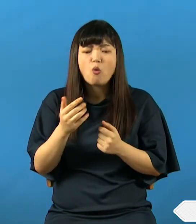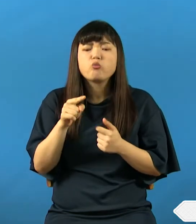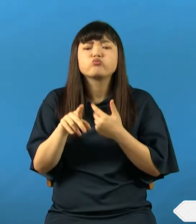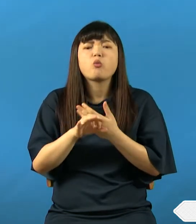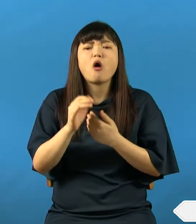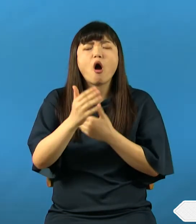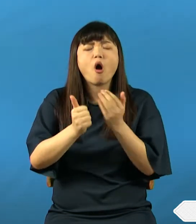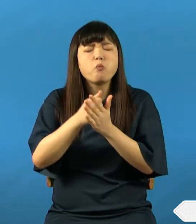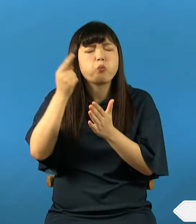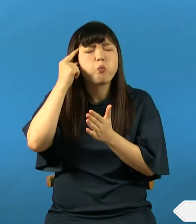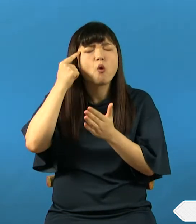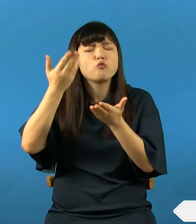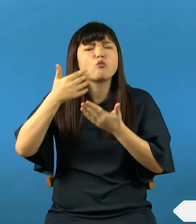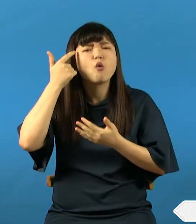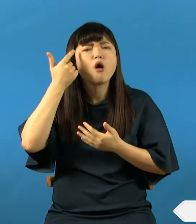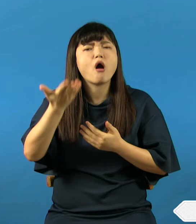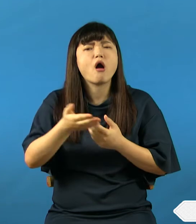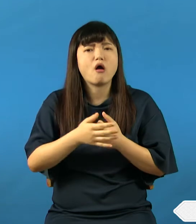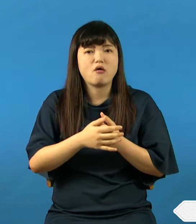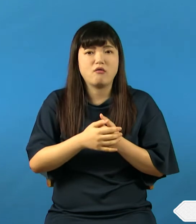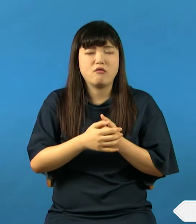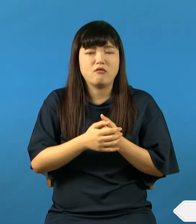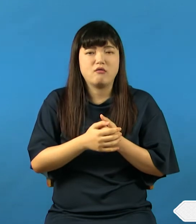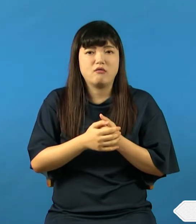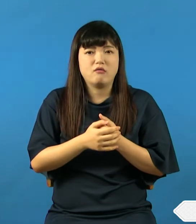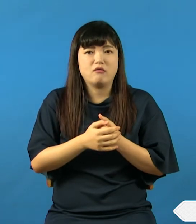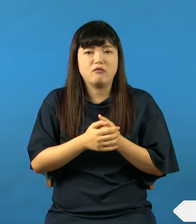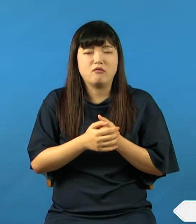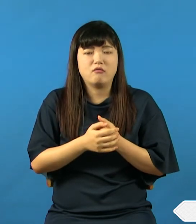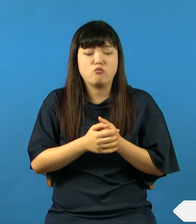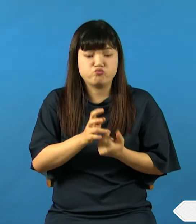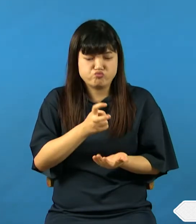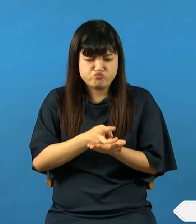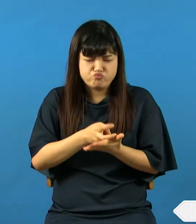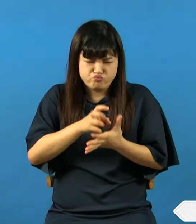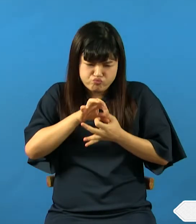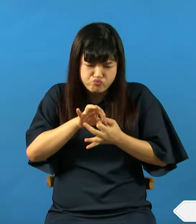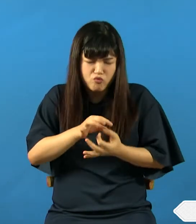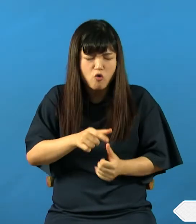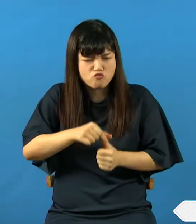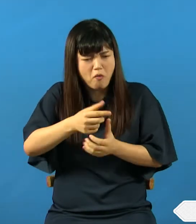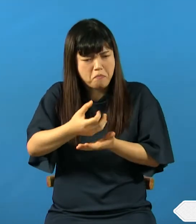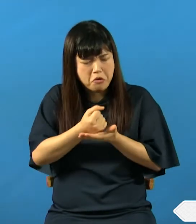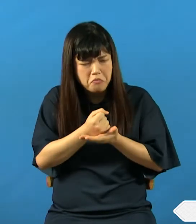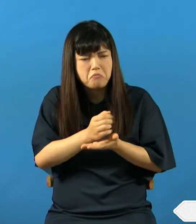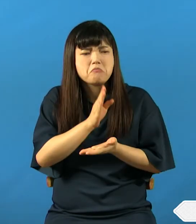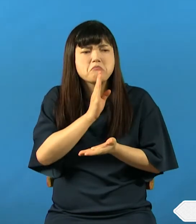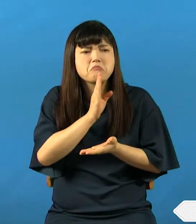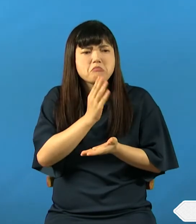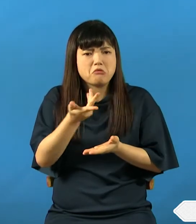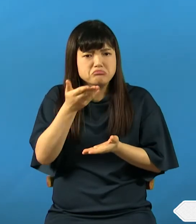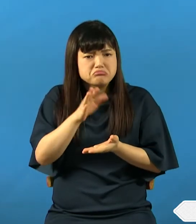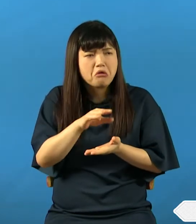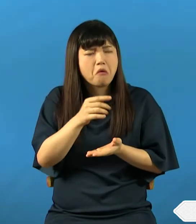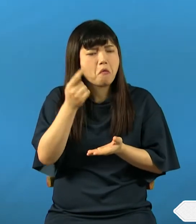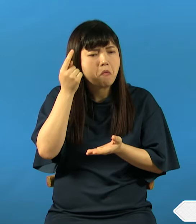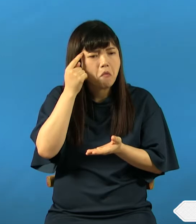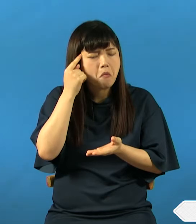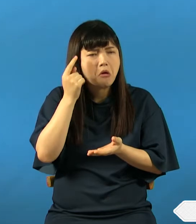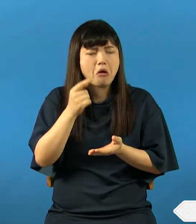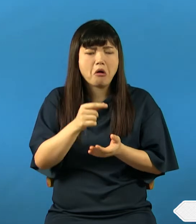왜 율법을 주셨겠는가 하고 의문을 제기하는 것입니다. 율법을 통해서 구원받는 것이